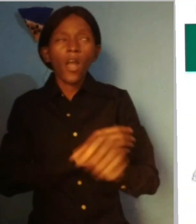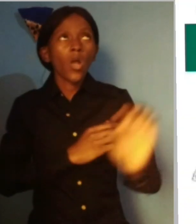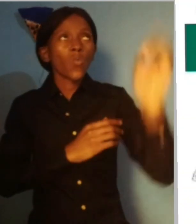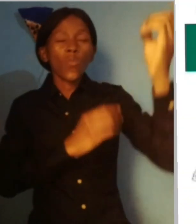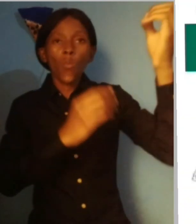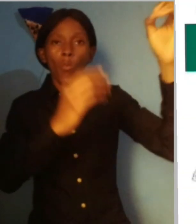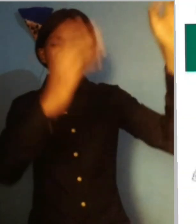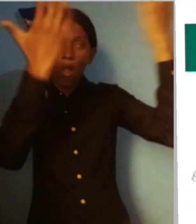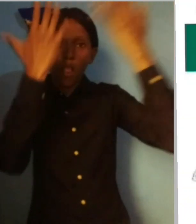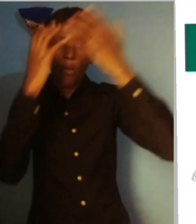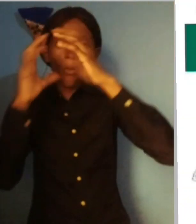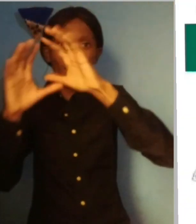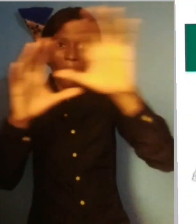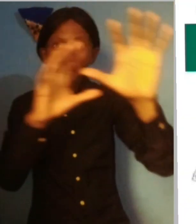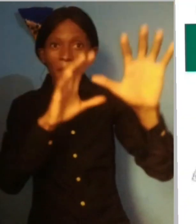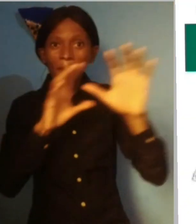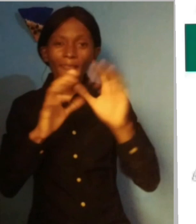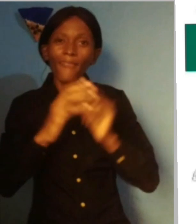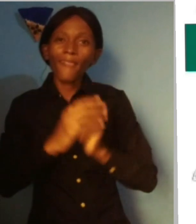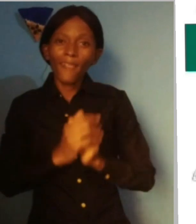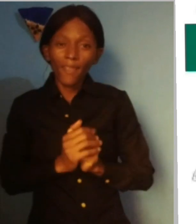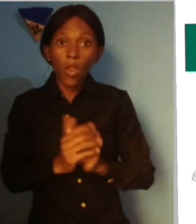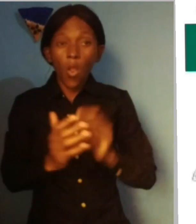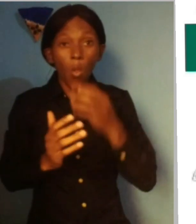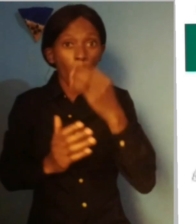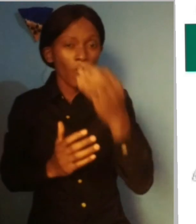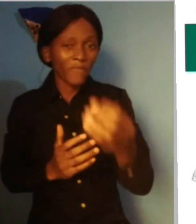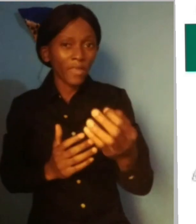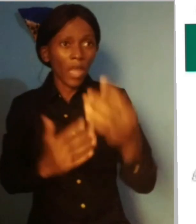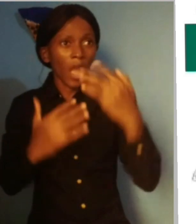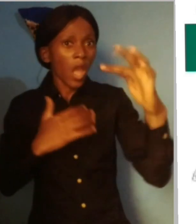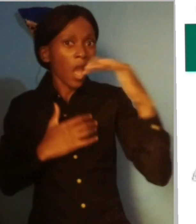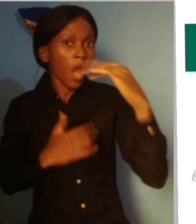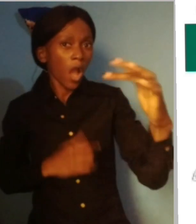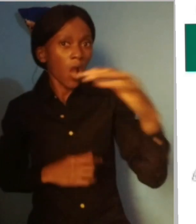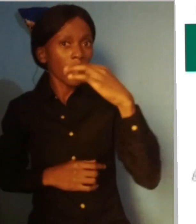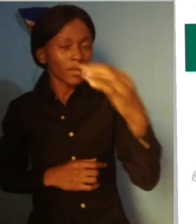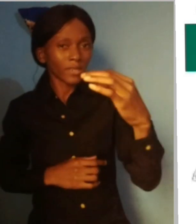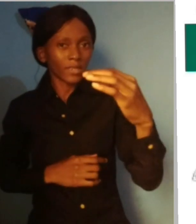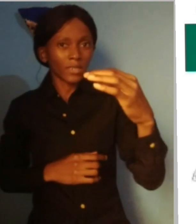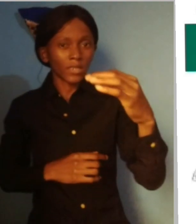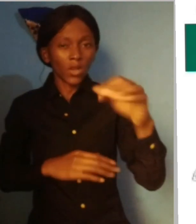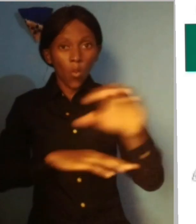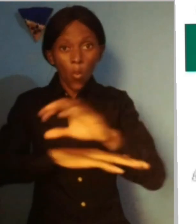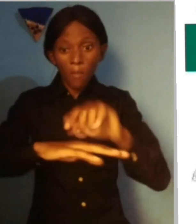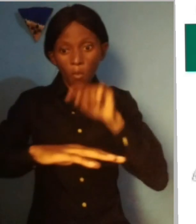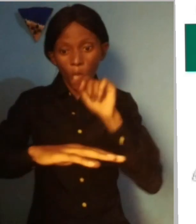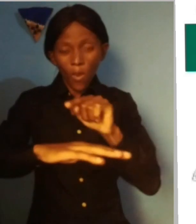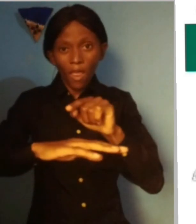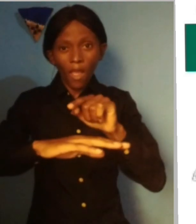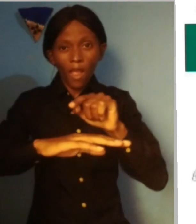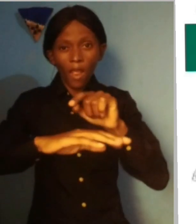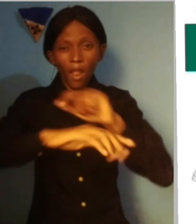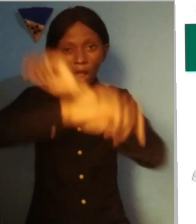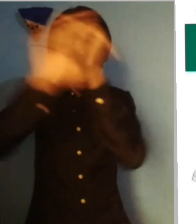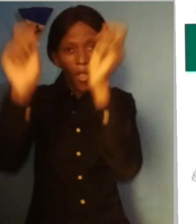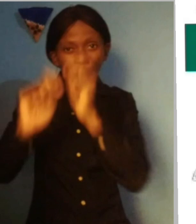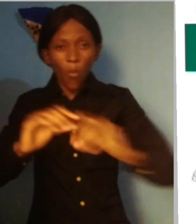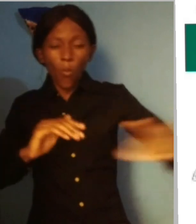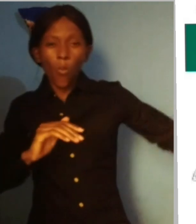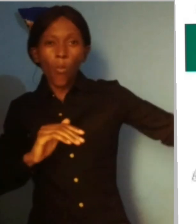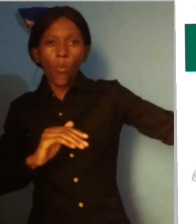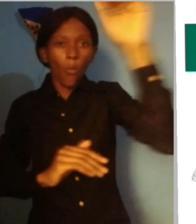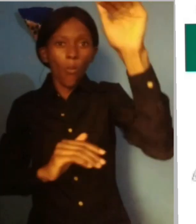dit, revient à la patrie, qui, de partout, en